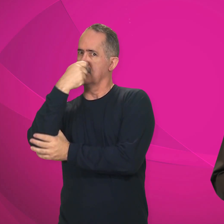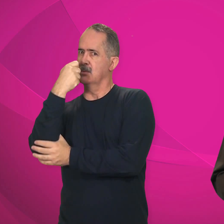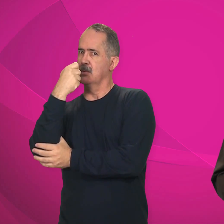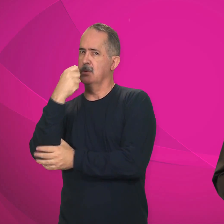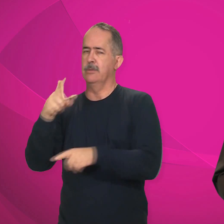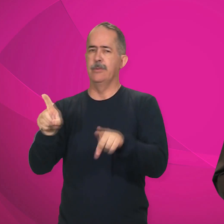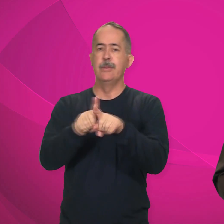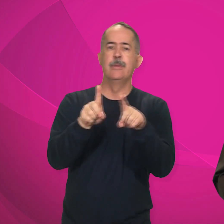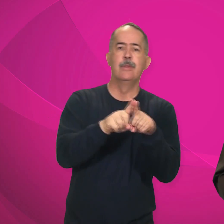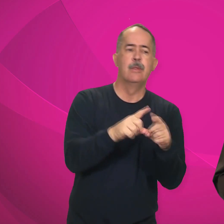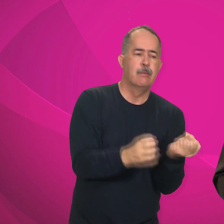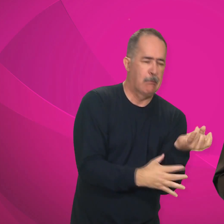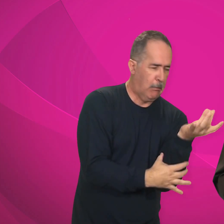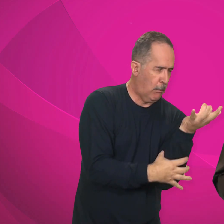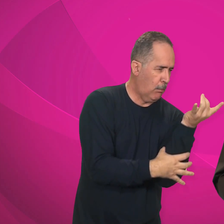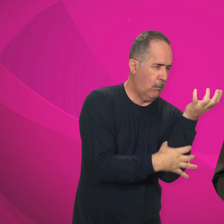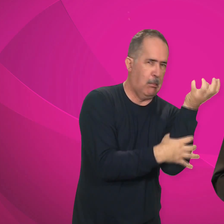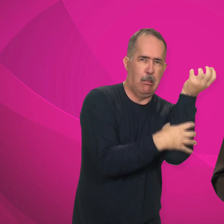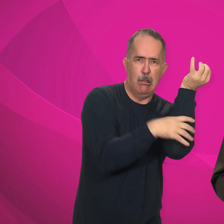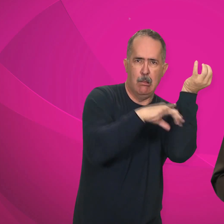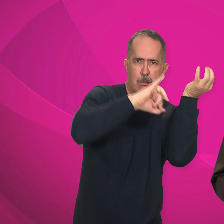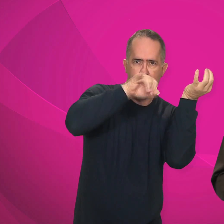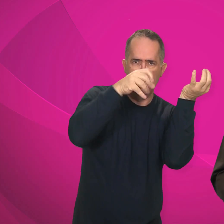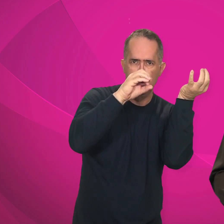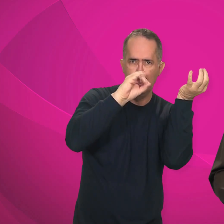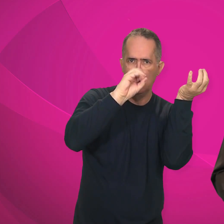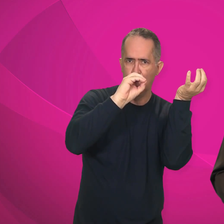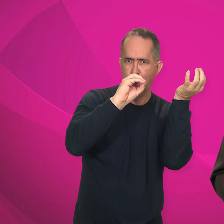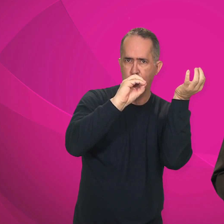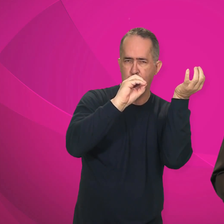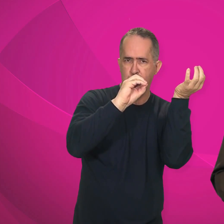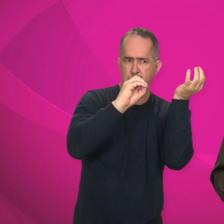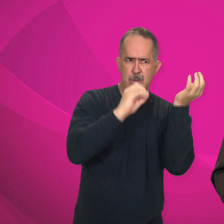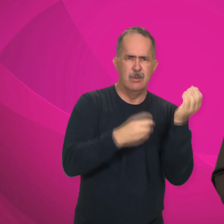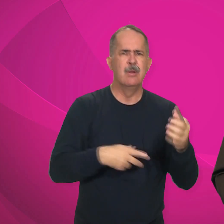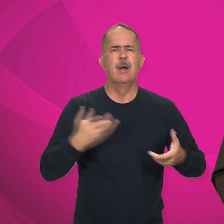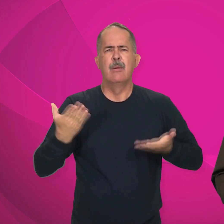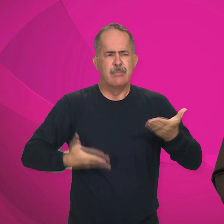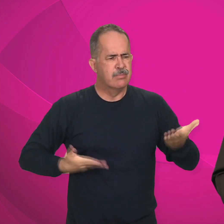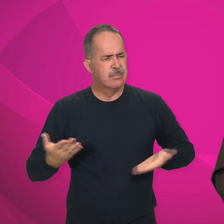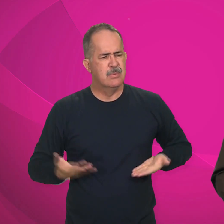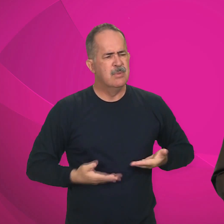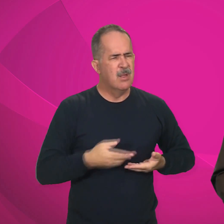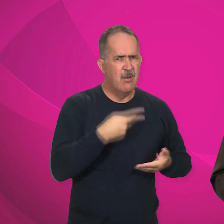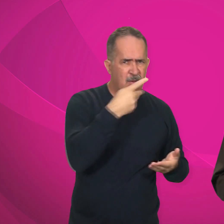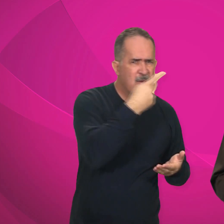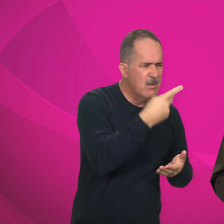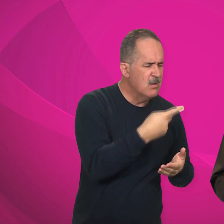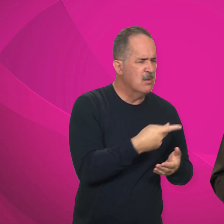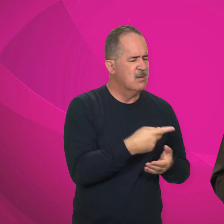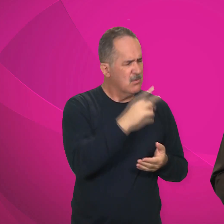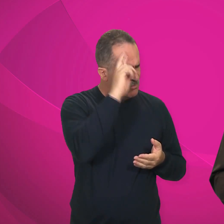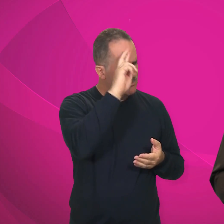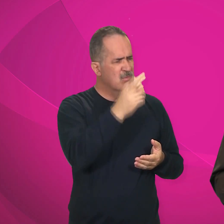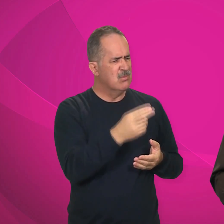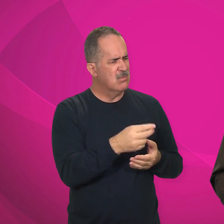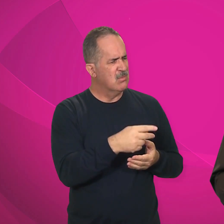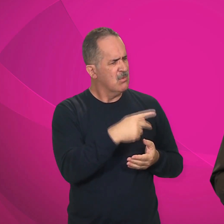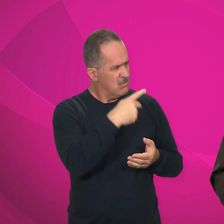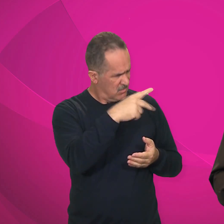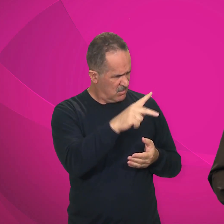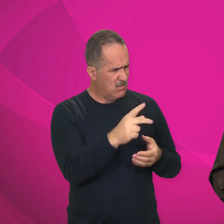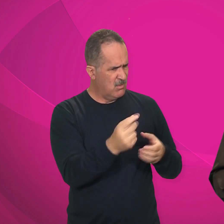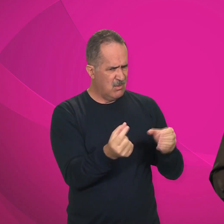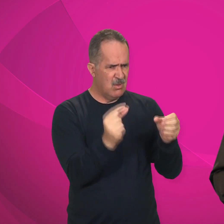formar, apareceu também o joio. Os empregados foram procurar o dono e lhe disseram: